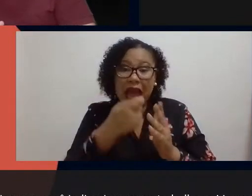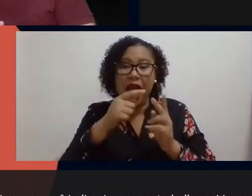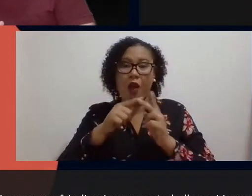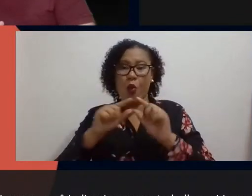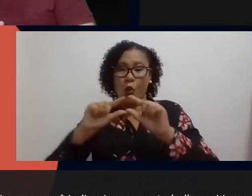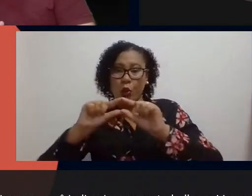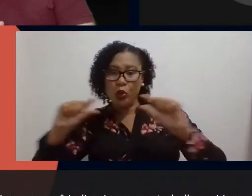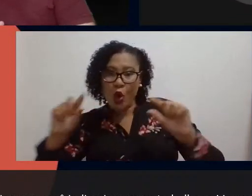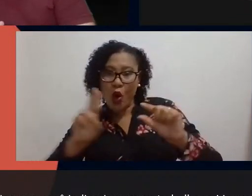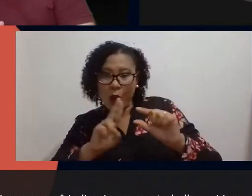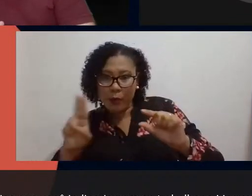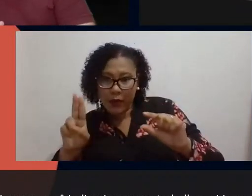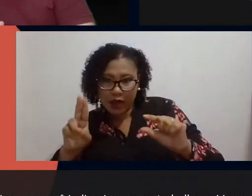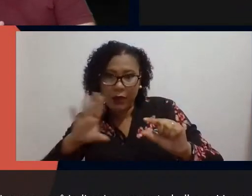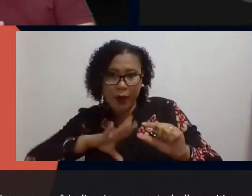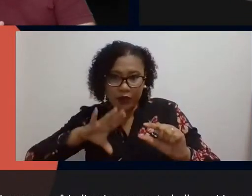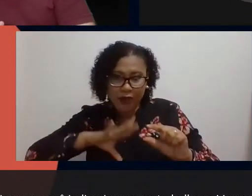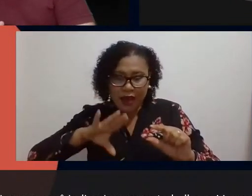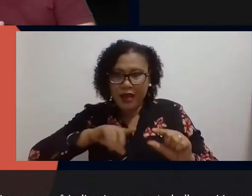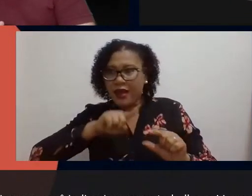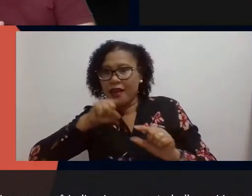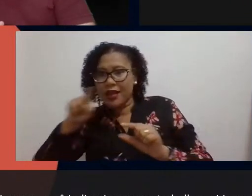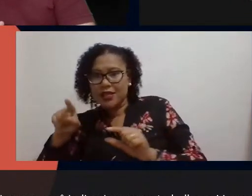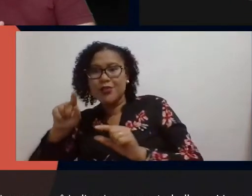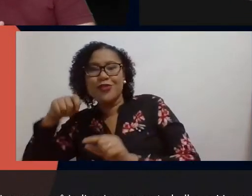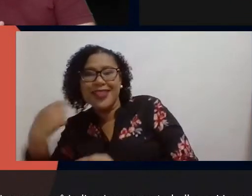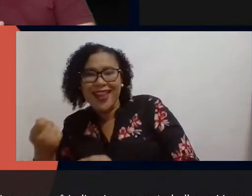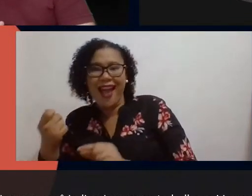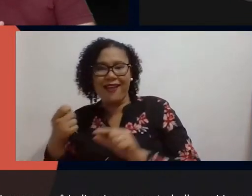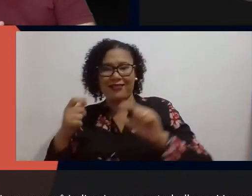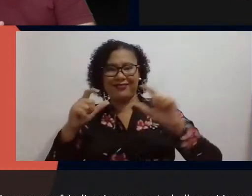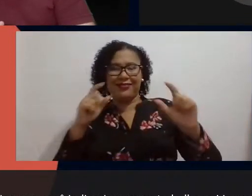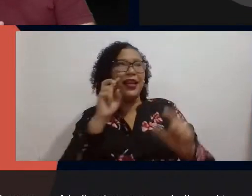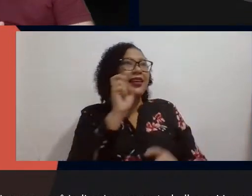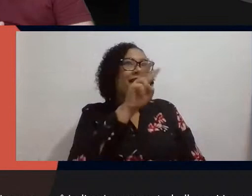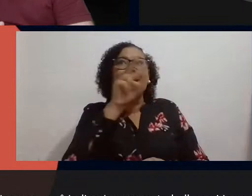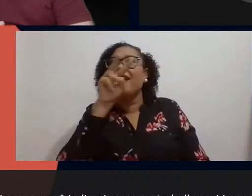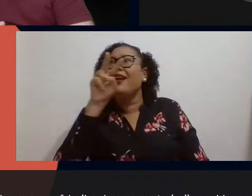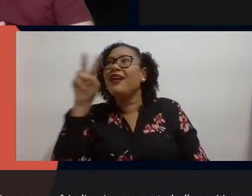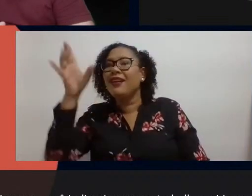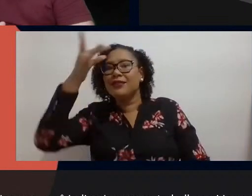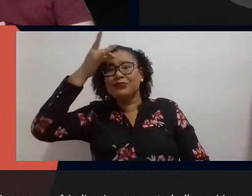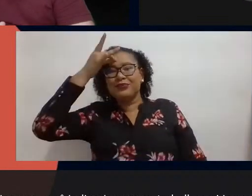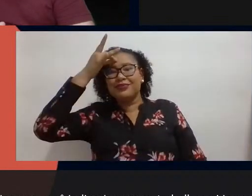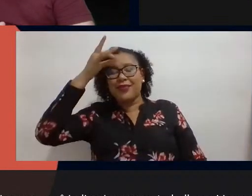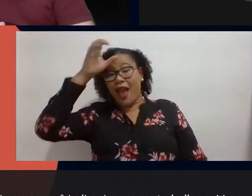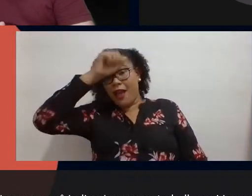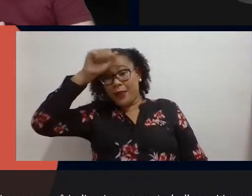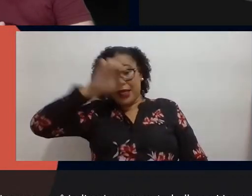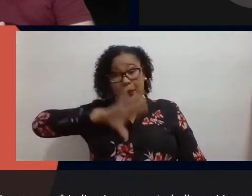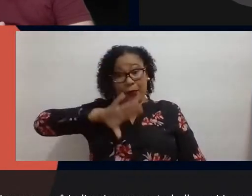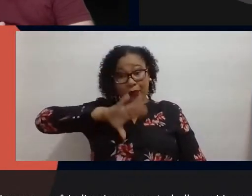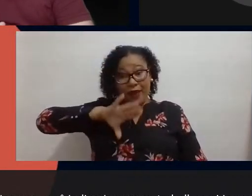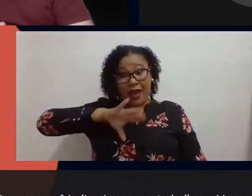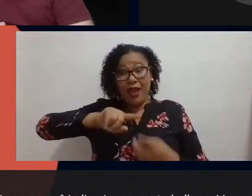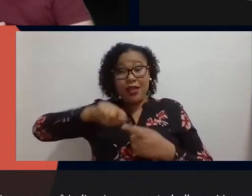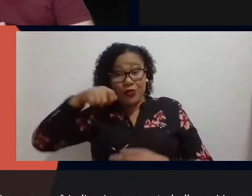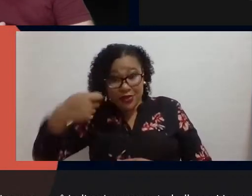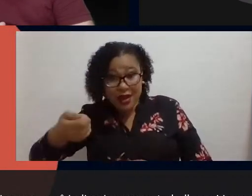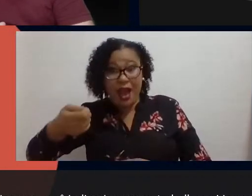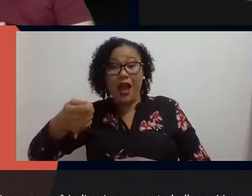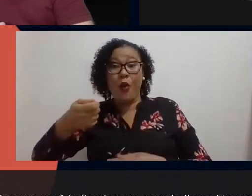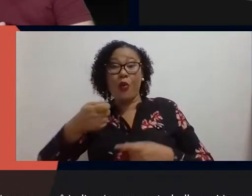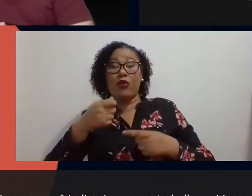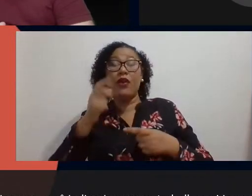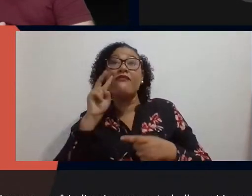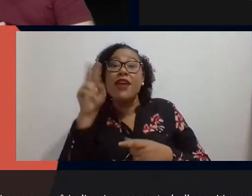boneca, o sinal de boneca, o nome de boneca em língua portuguesa e posteriormente o sinal. Então ela vai conseguir fazer essa